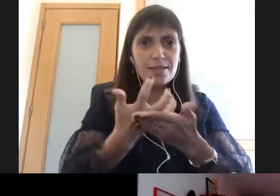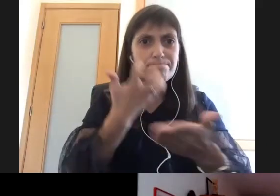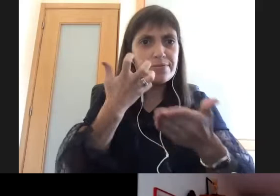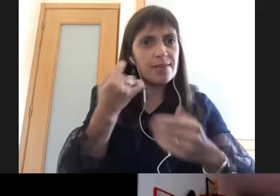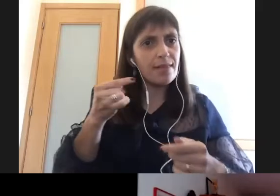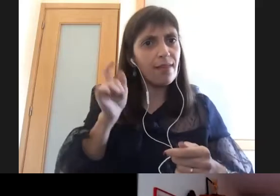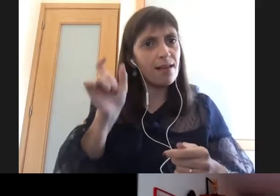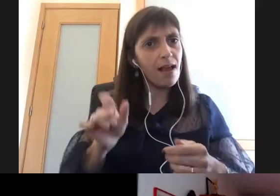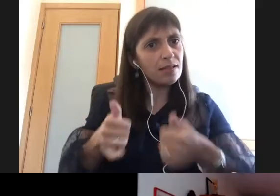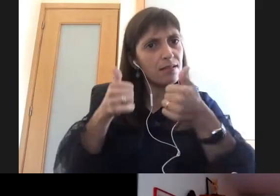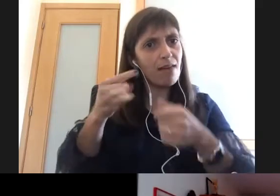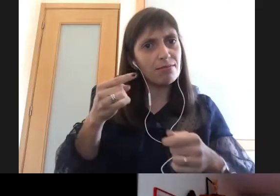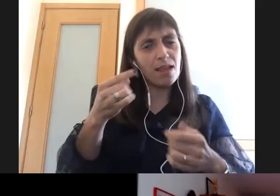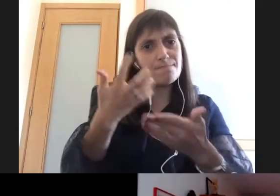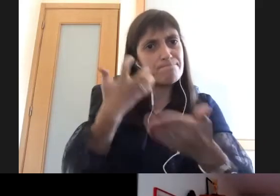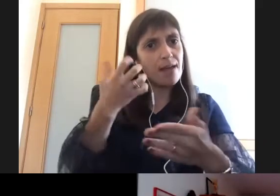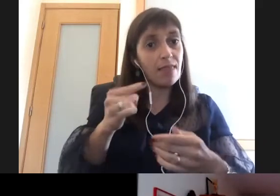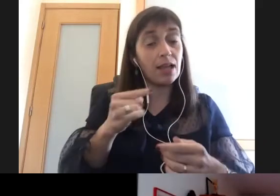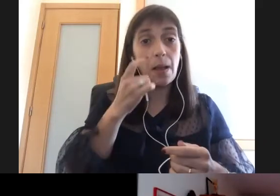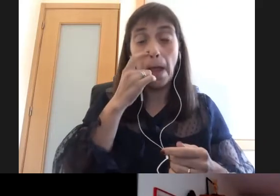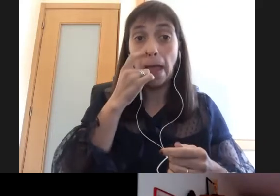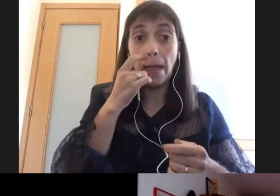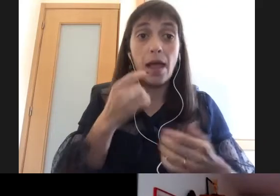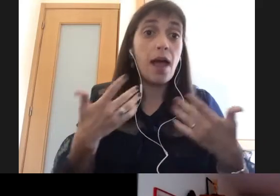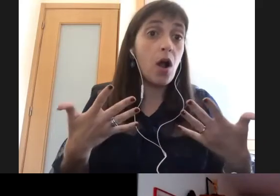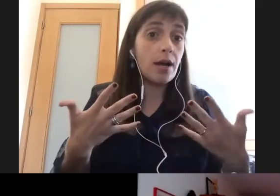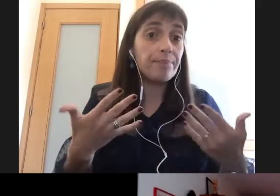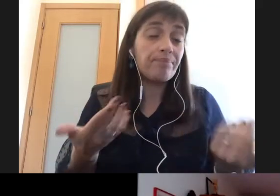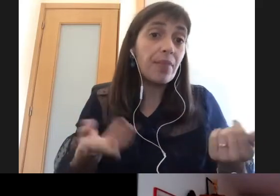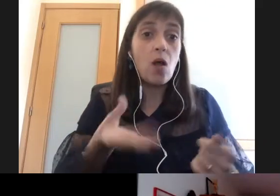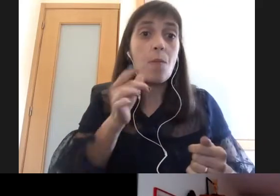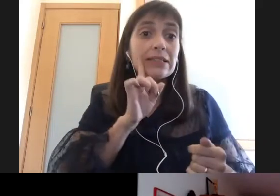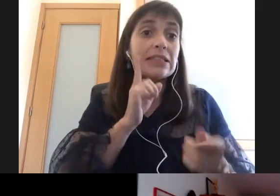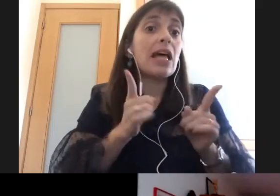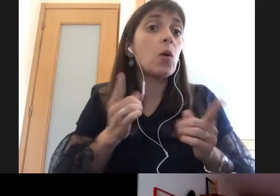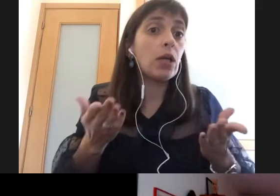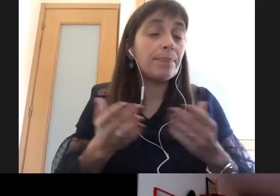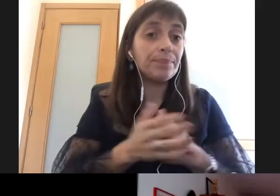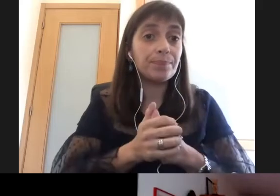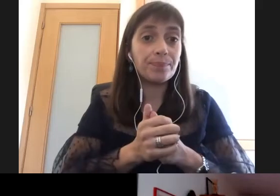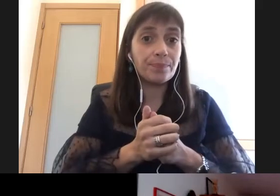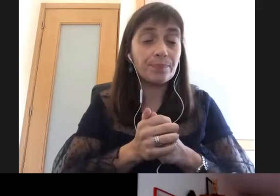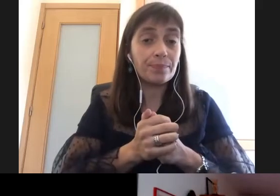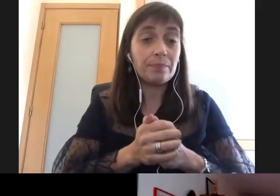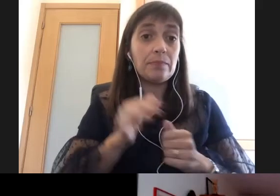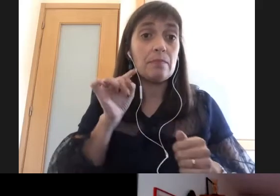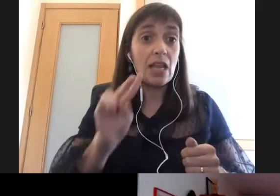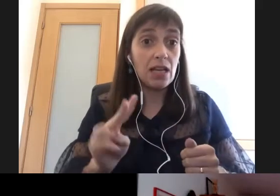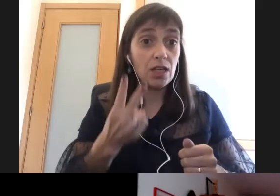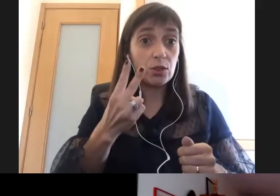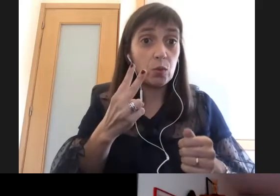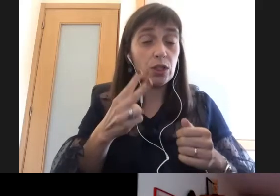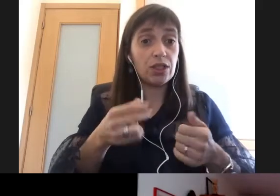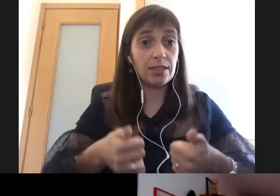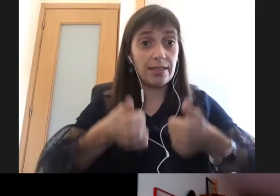tudo mais. Agora, o curioso é seguinte, essas duas cidades